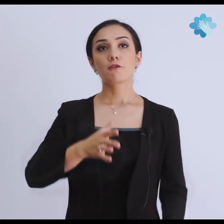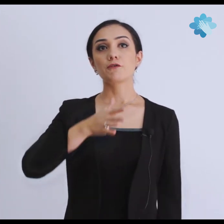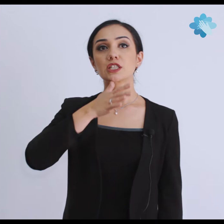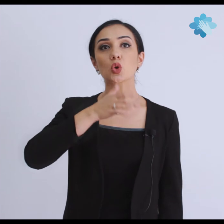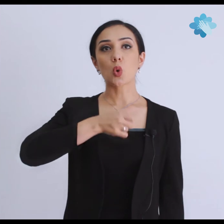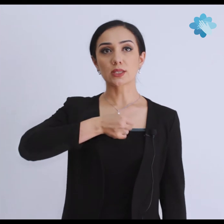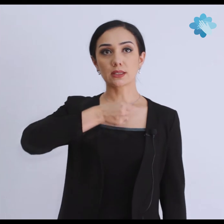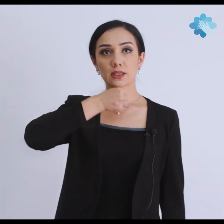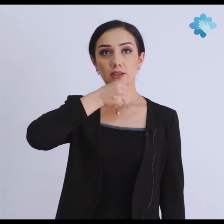взрослый